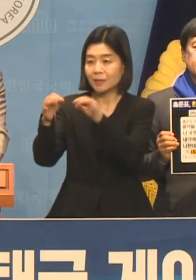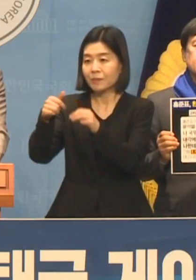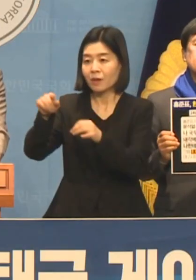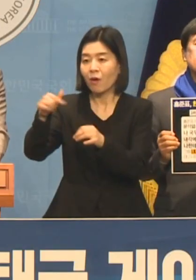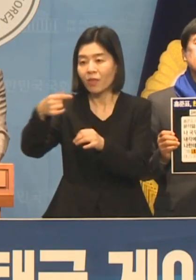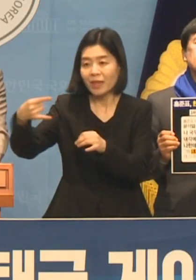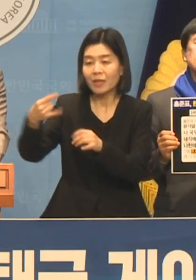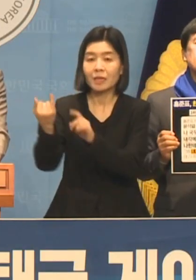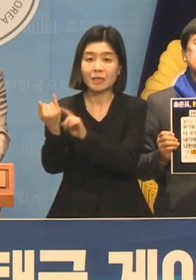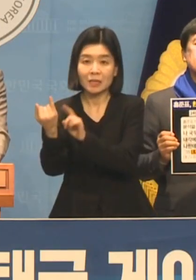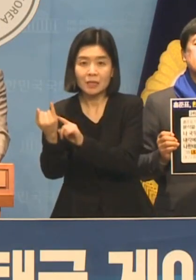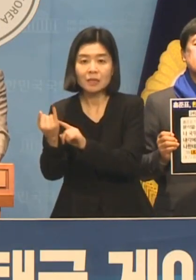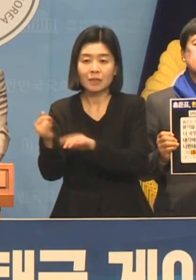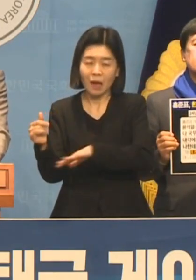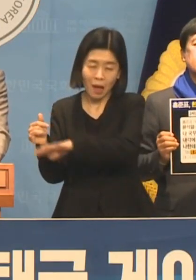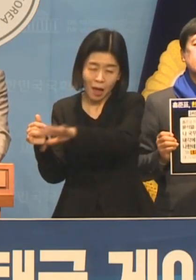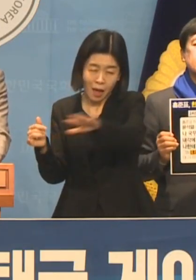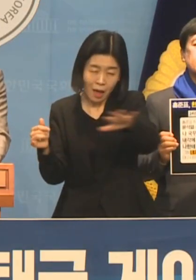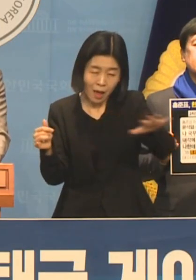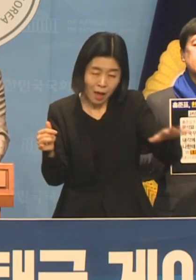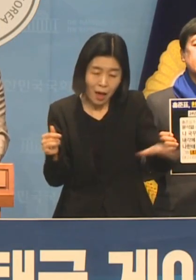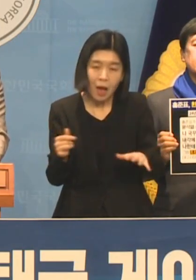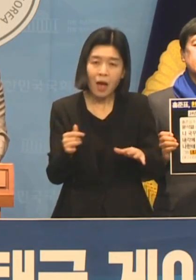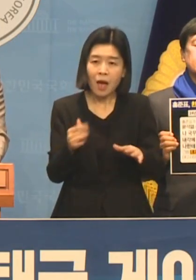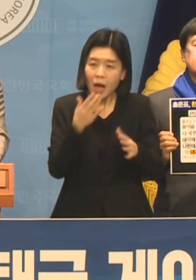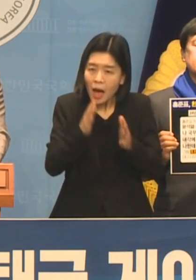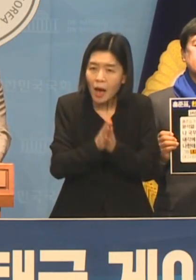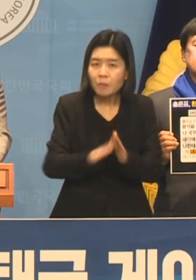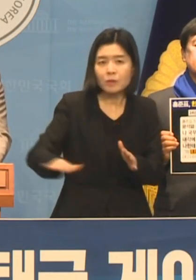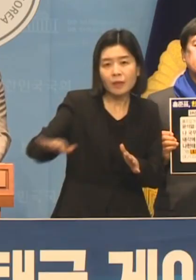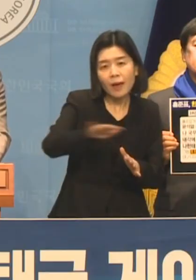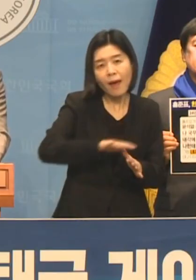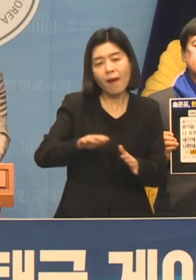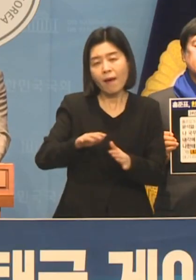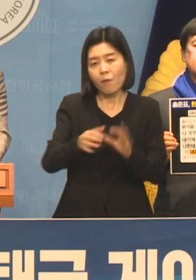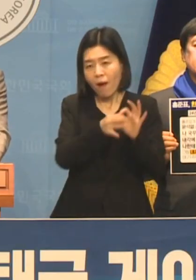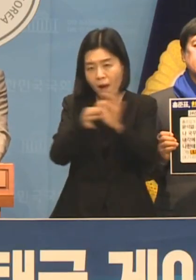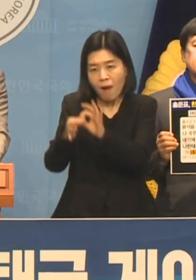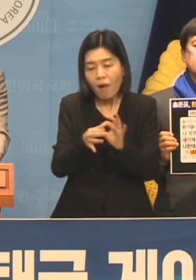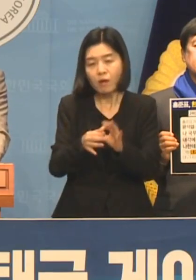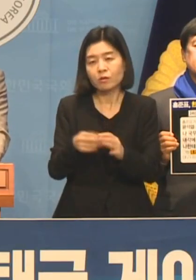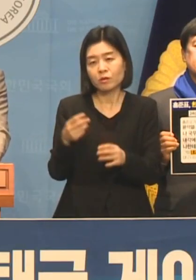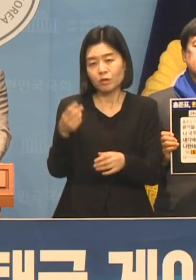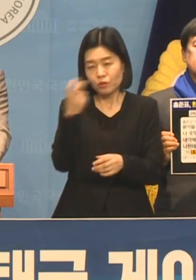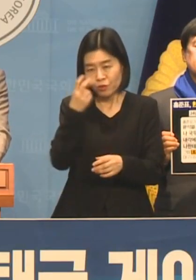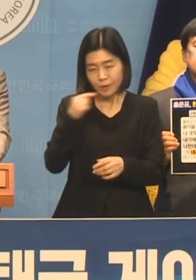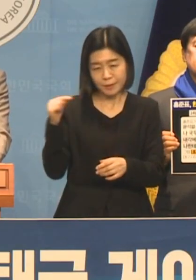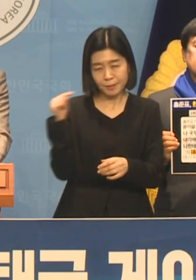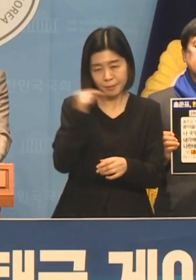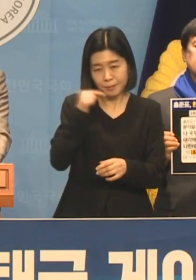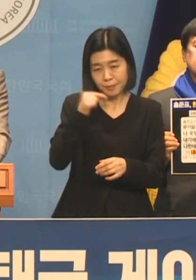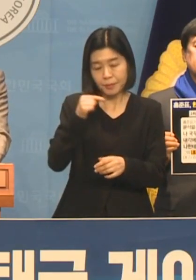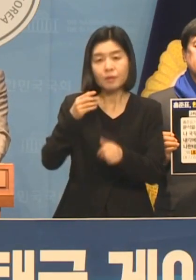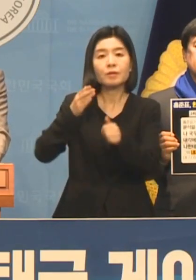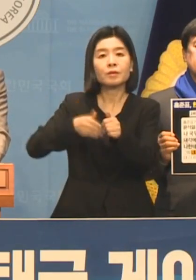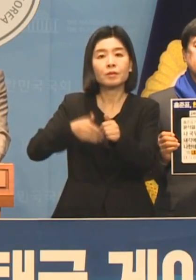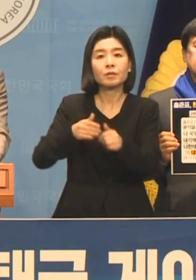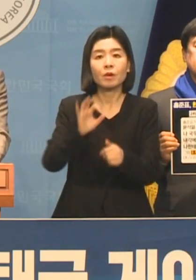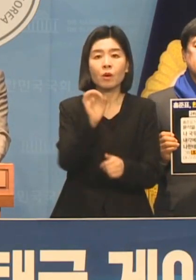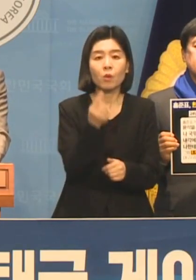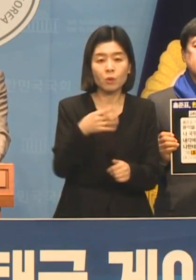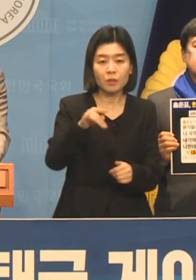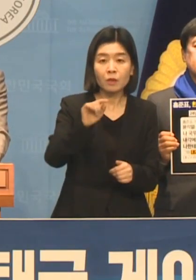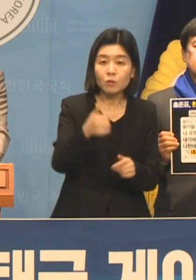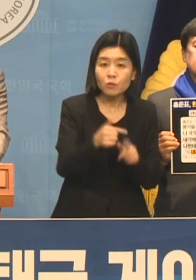1위까지 모든 관련자에 대해 철저히 수사하십시오. 오세훈 시장을 비롯한 명태균